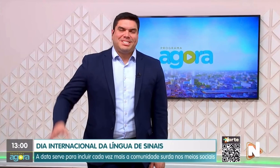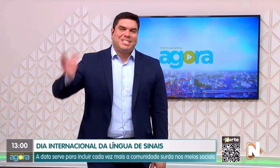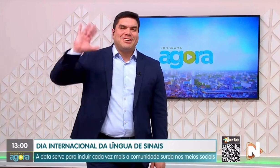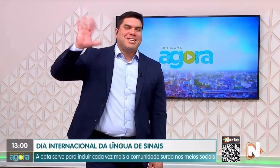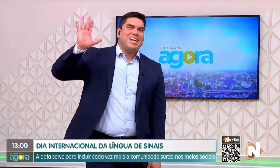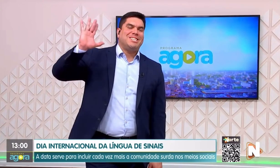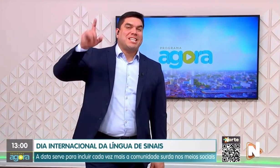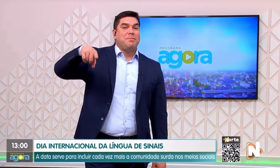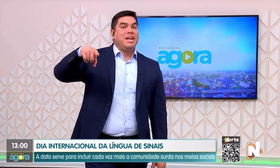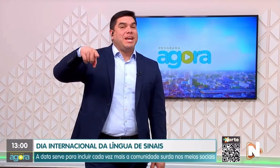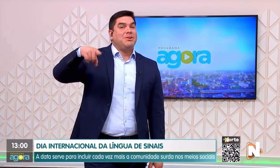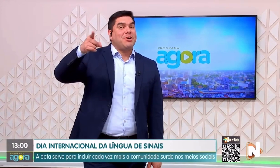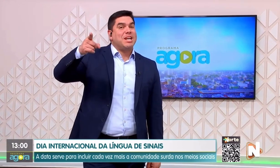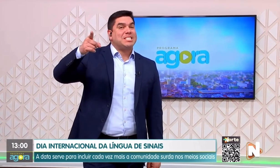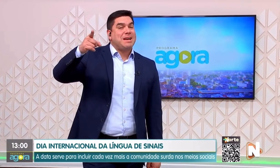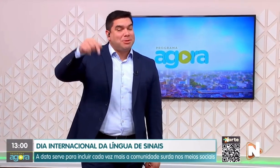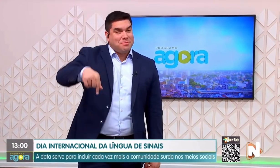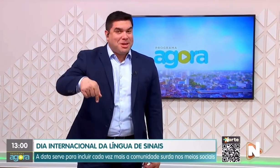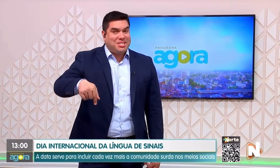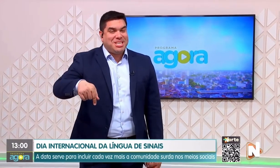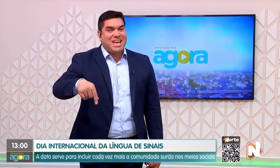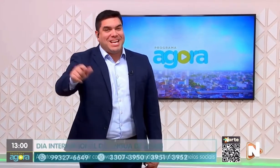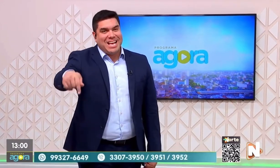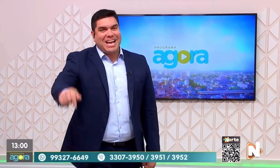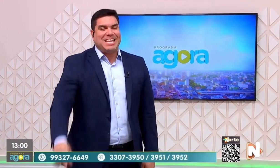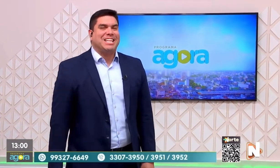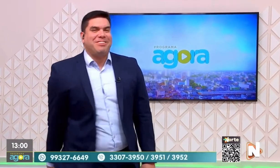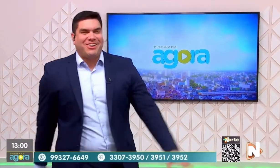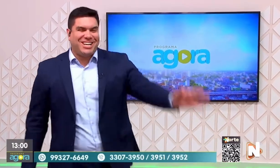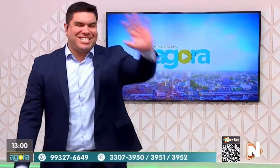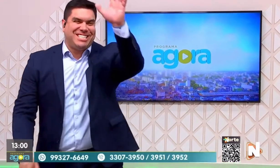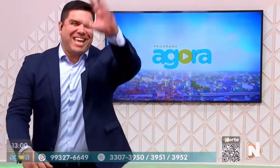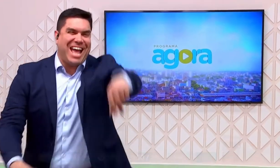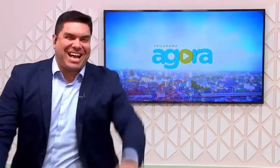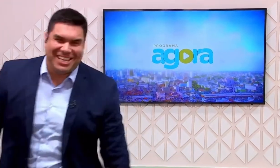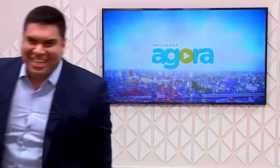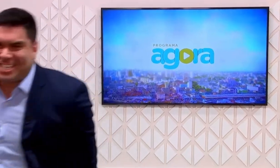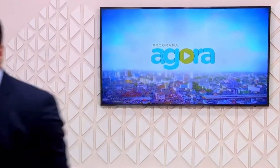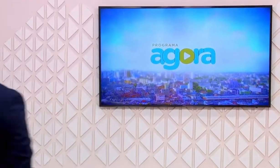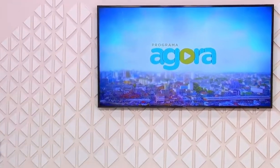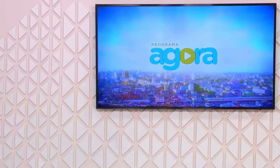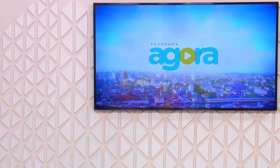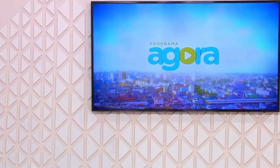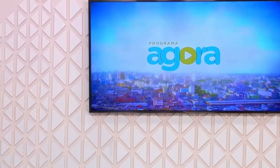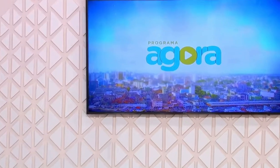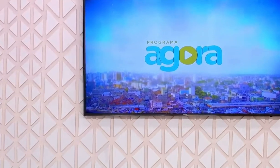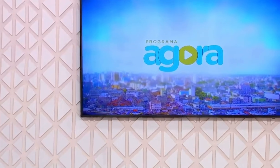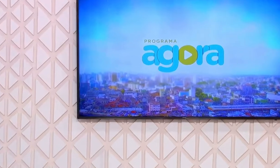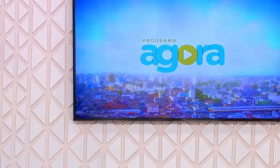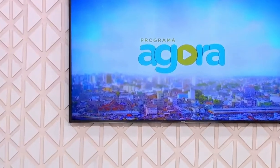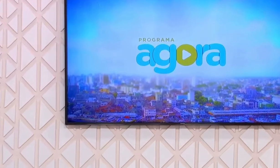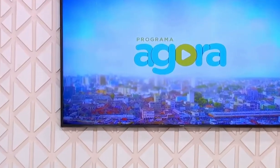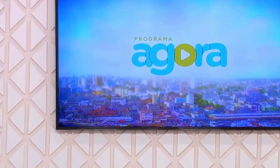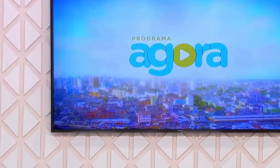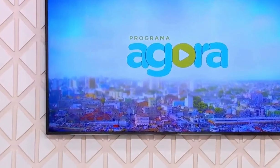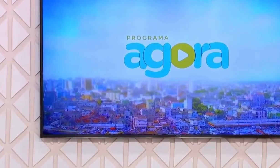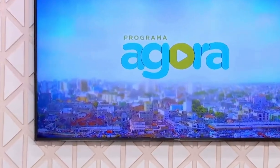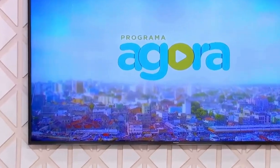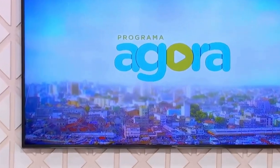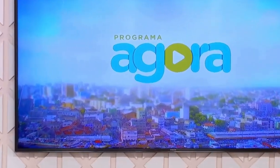Tchau gente, até amanhã, agora é sábado, meio dia, aqui na TV Norte Até lá Sexto, sexto, sexto Olha só como é